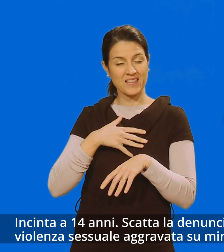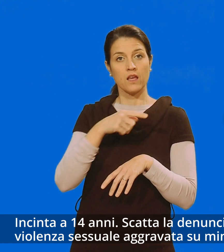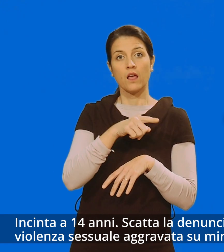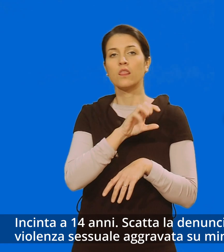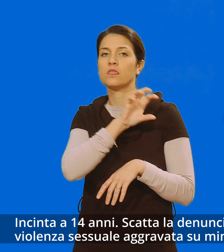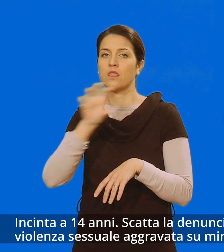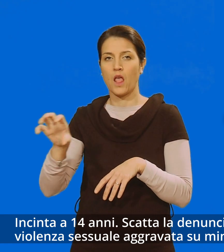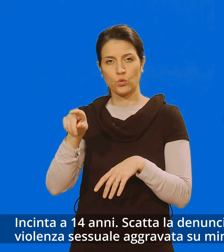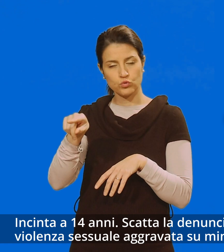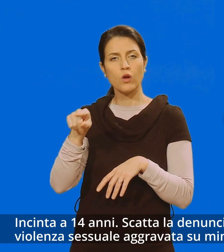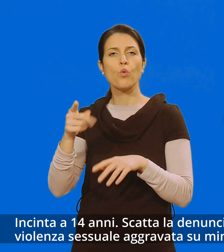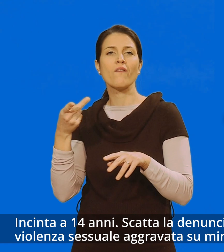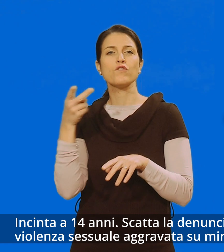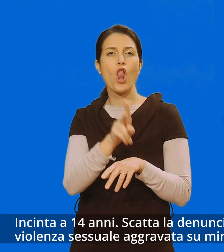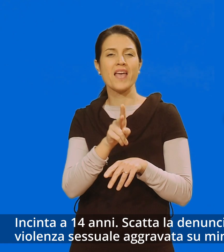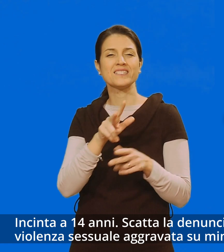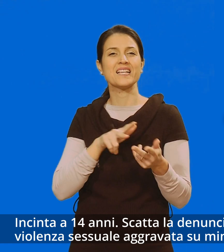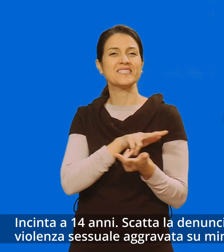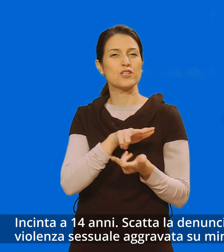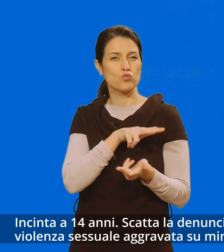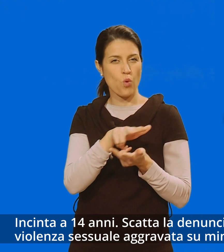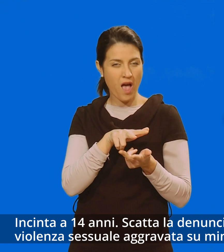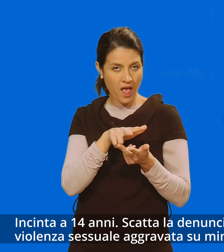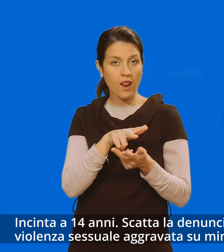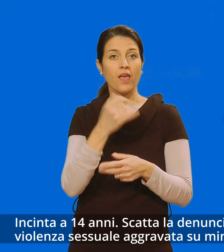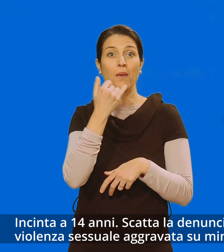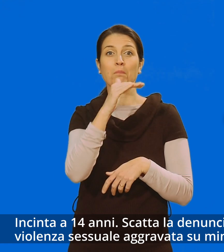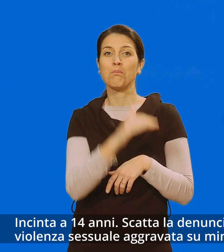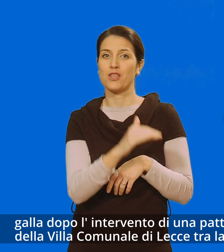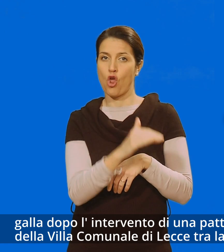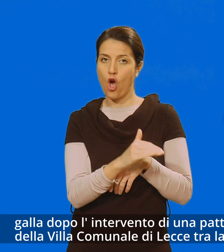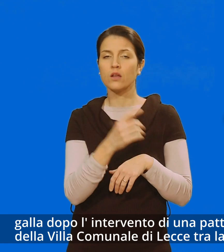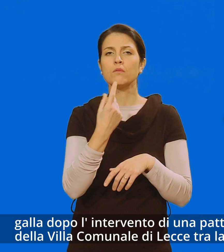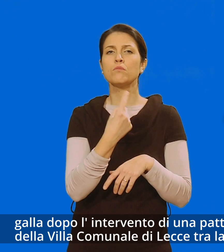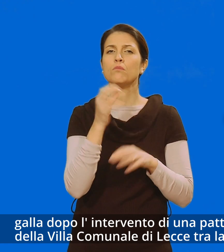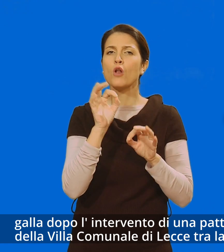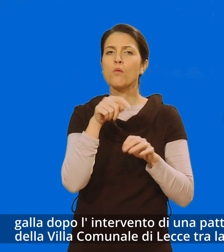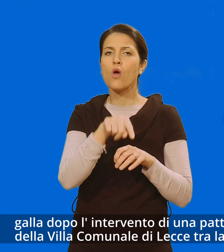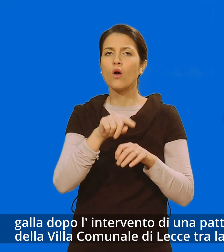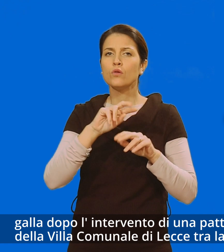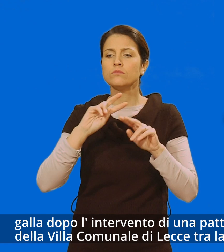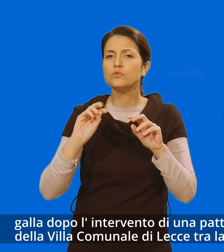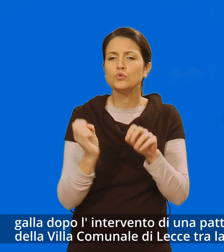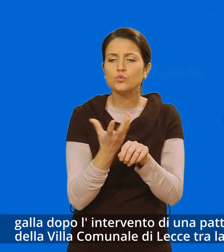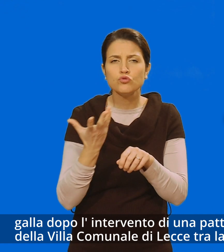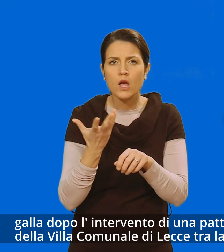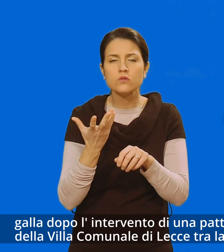su minori la vicenda e venuta a galla dopo l'intervento di una pattuglia per una lite